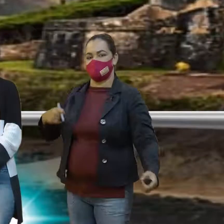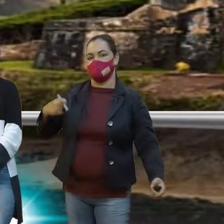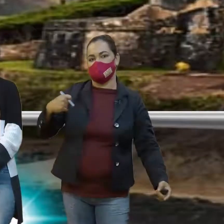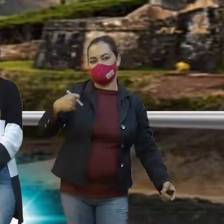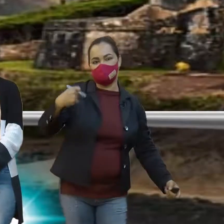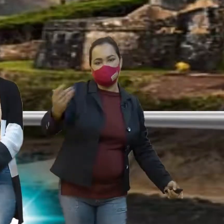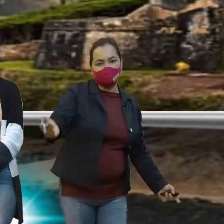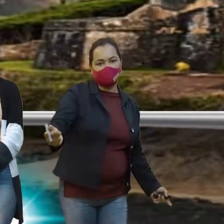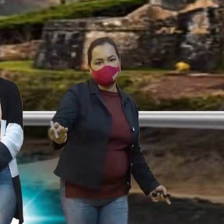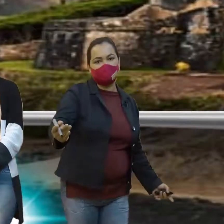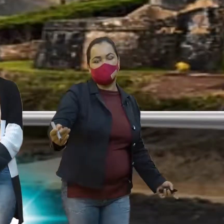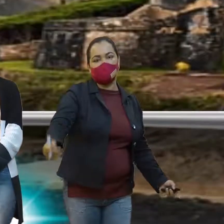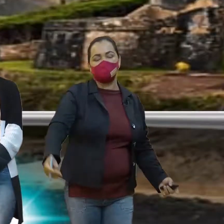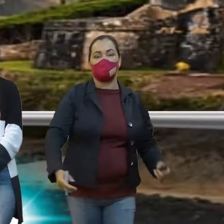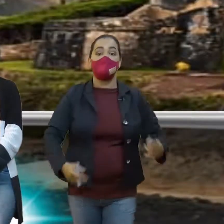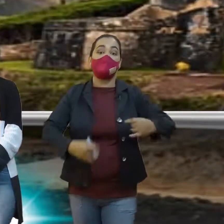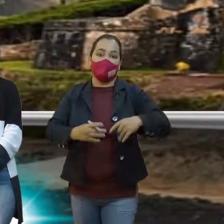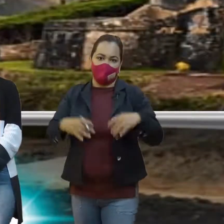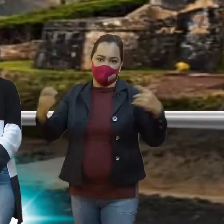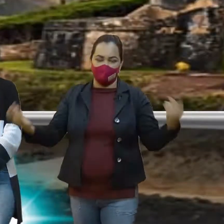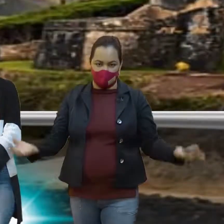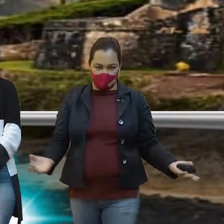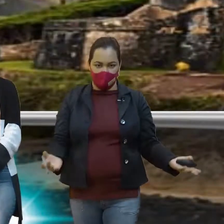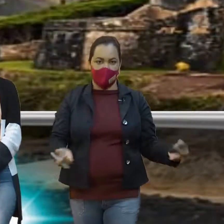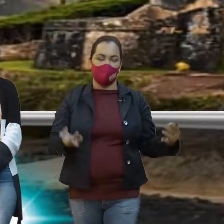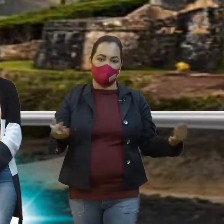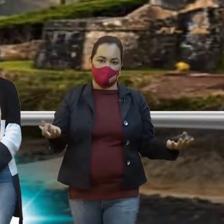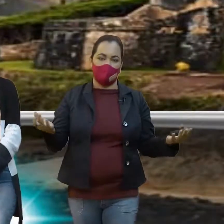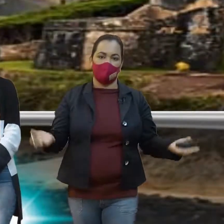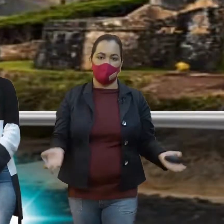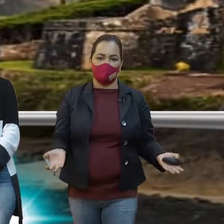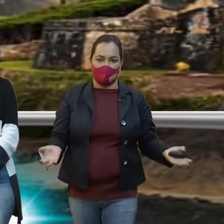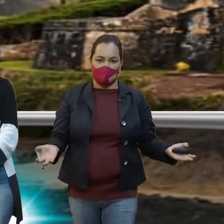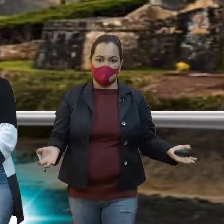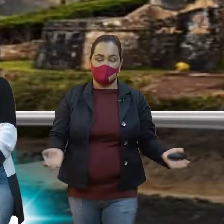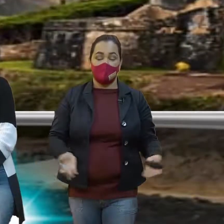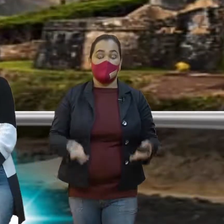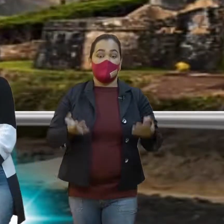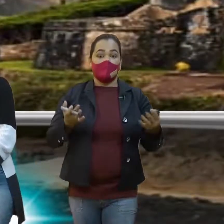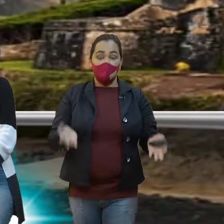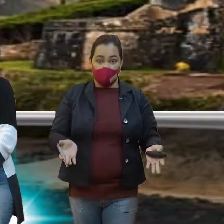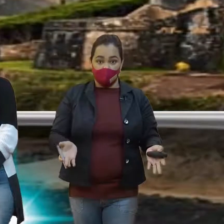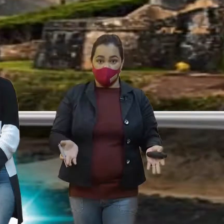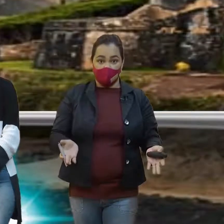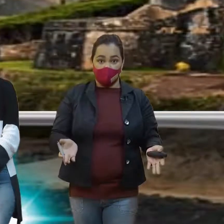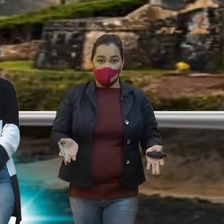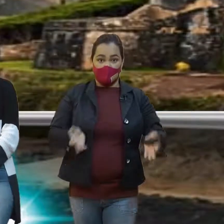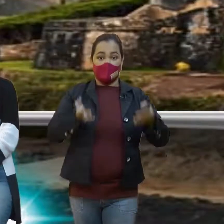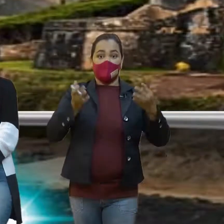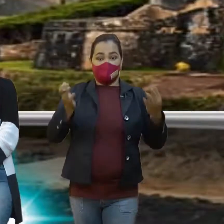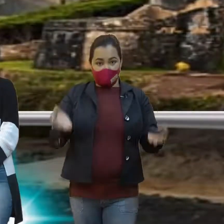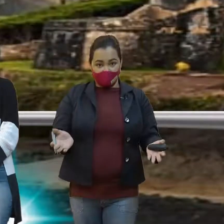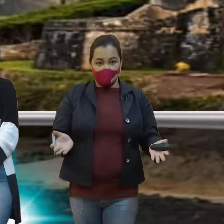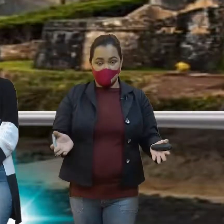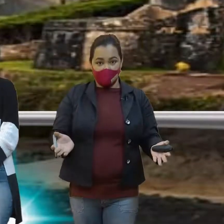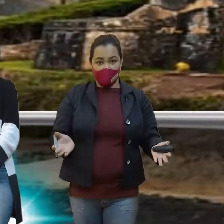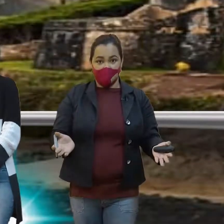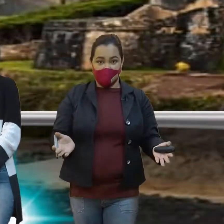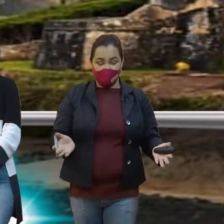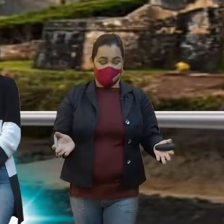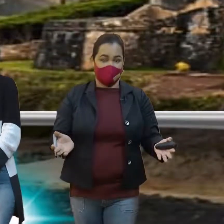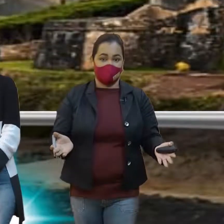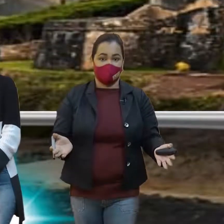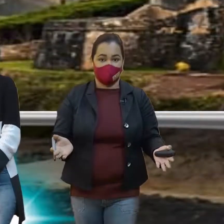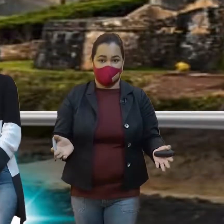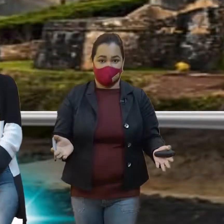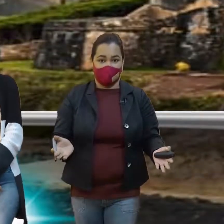parlamentarista, se ele vai ser presidencialista, quem é que vai chegar e comandar realmente o país. Enfim, para resumir